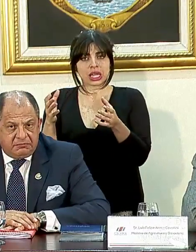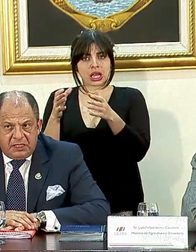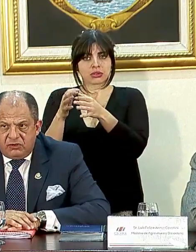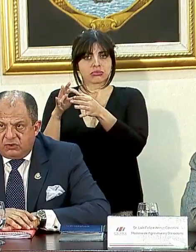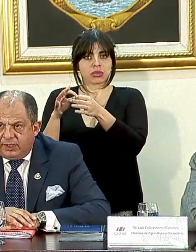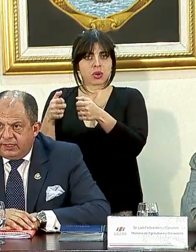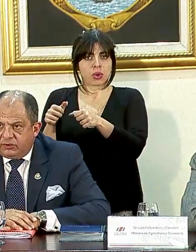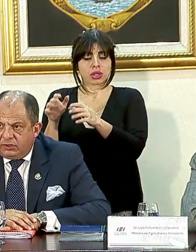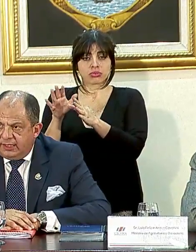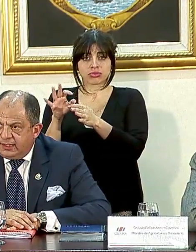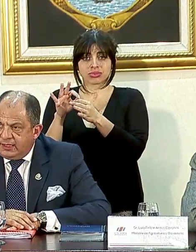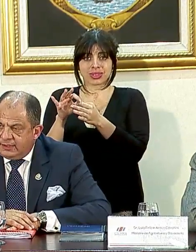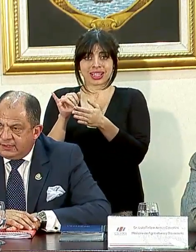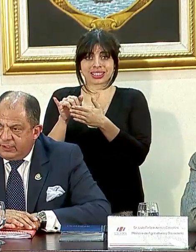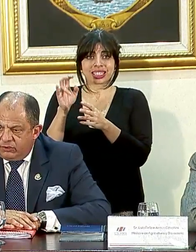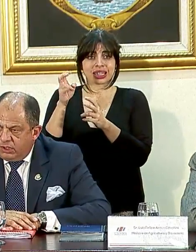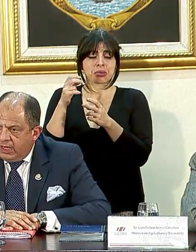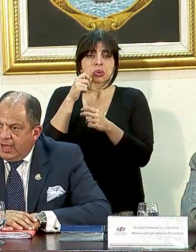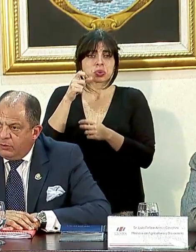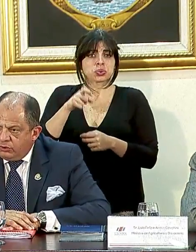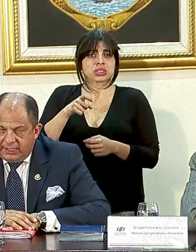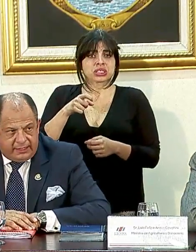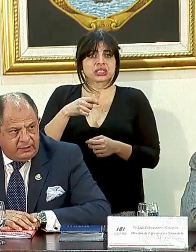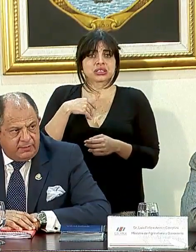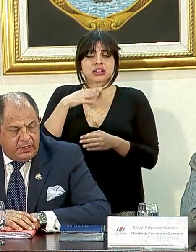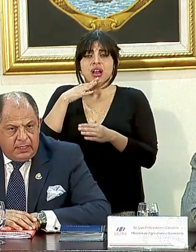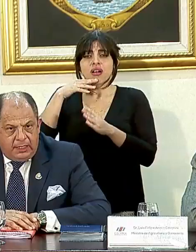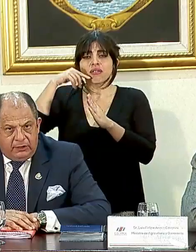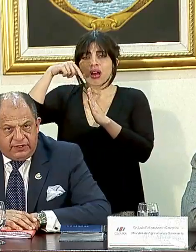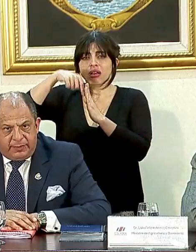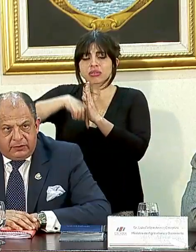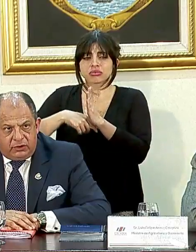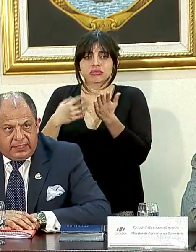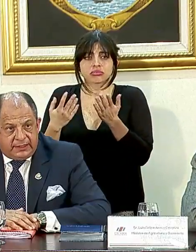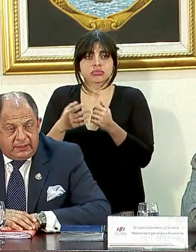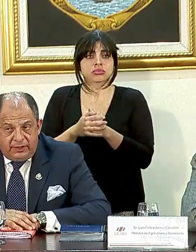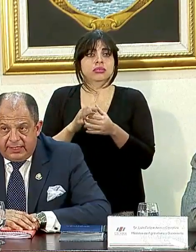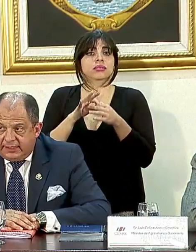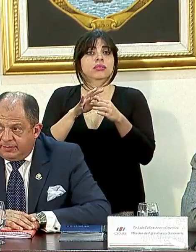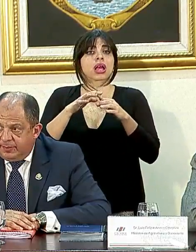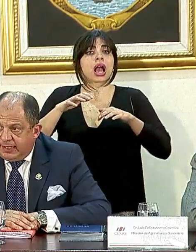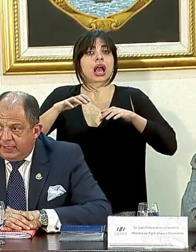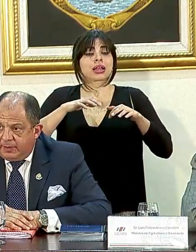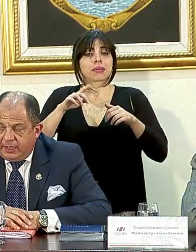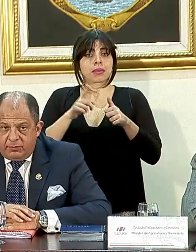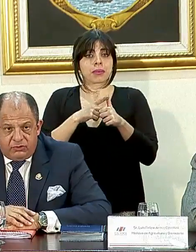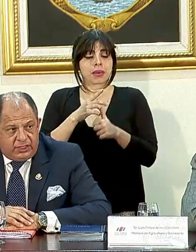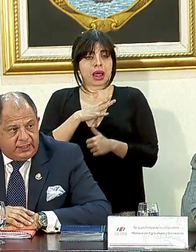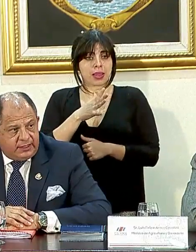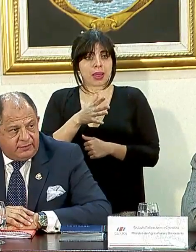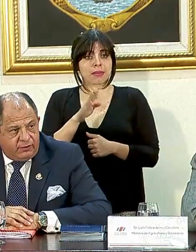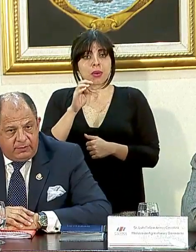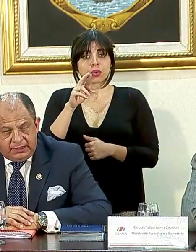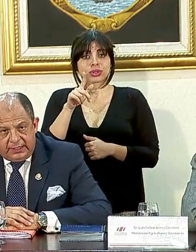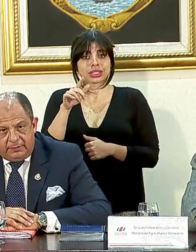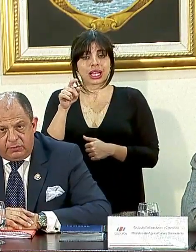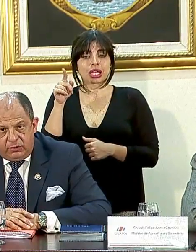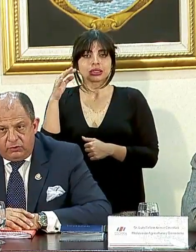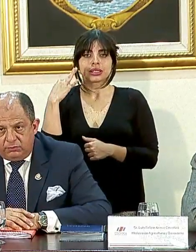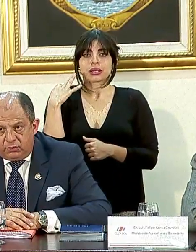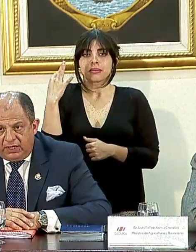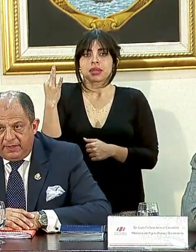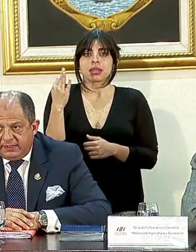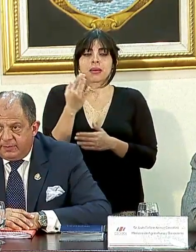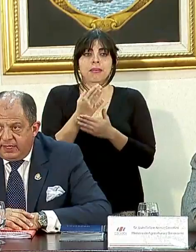parece que sobre eso es innecesario abundar. Respecto de las actividades de la primera dama en Bruselas, ella fue invitada